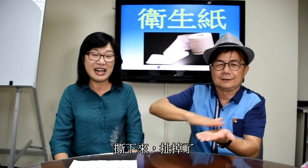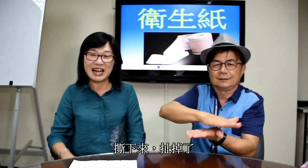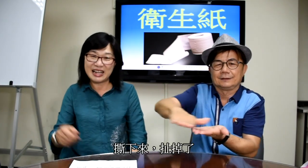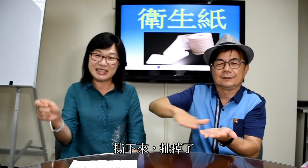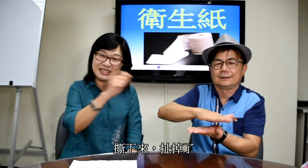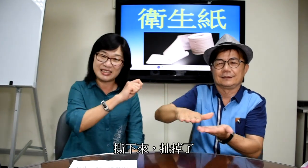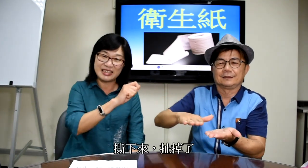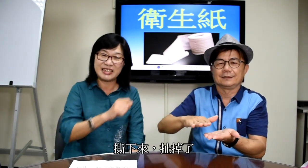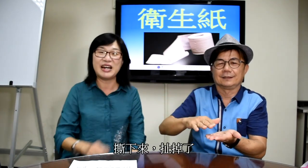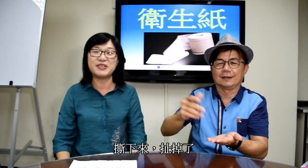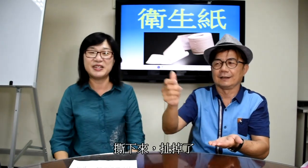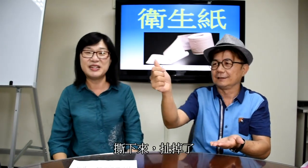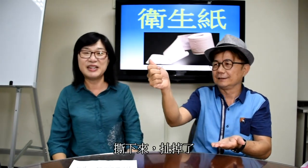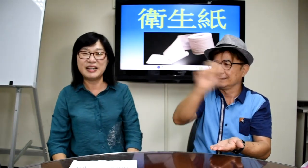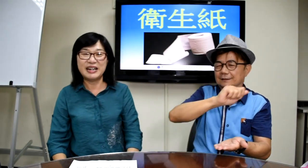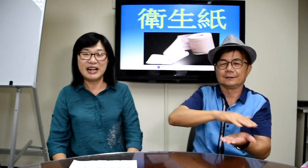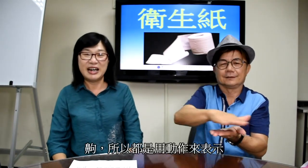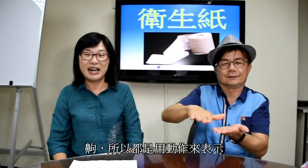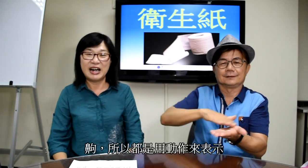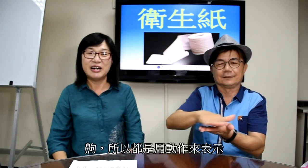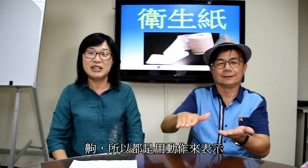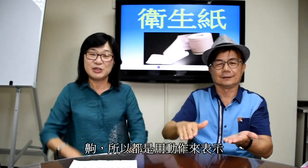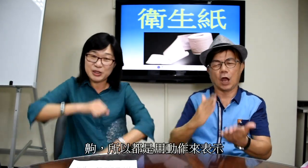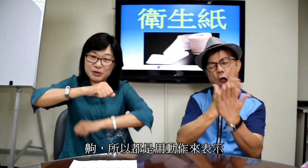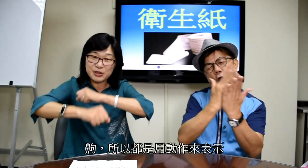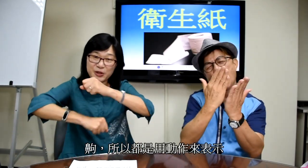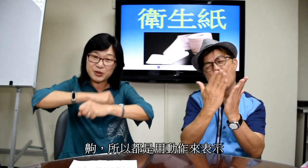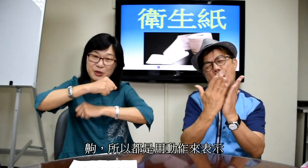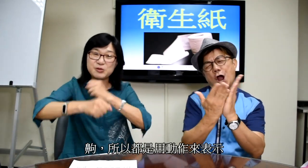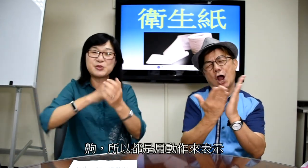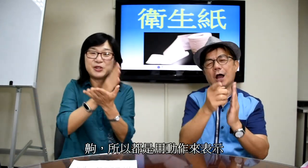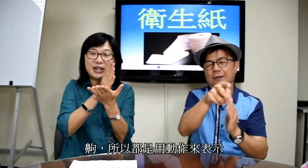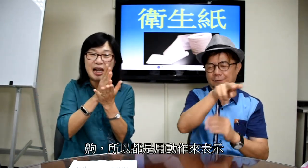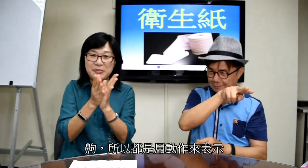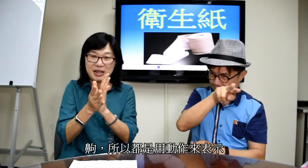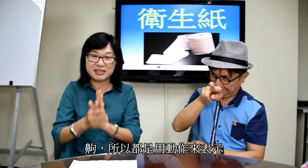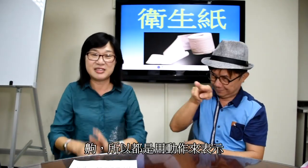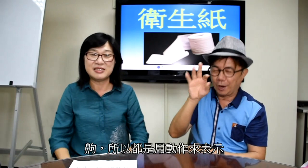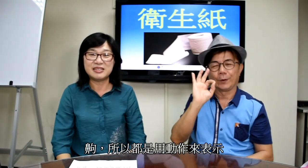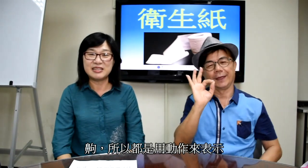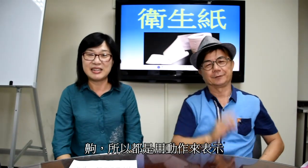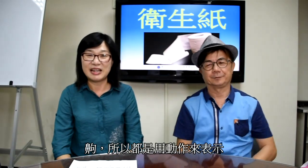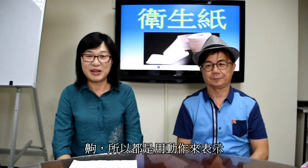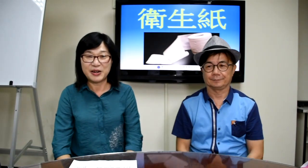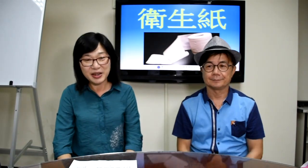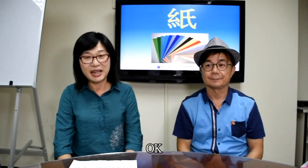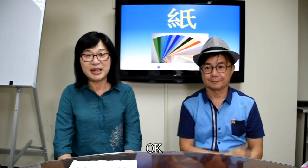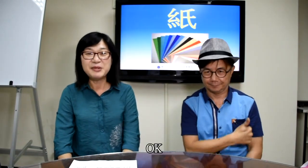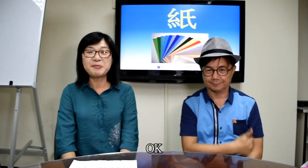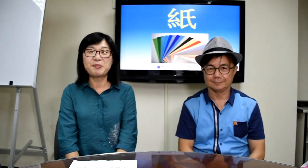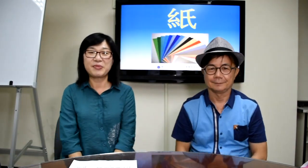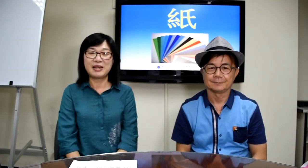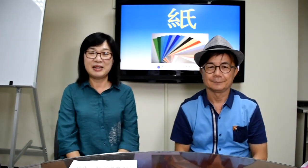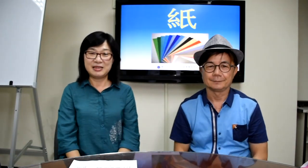来扯掉了，哦，所以都是用动作来表示。OK。